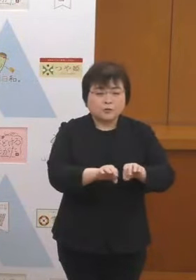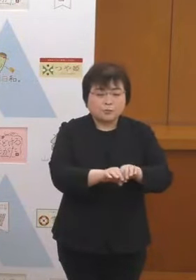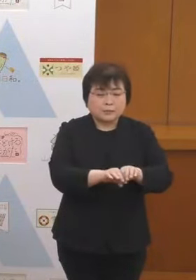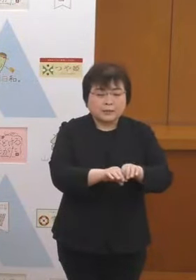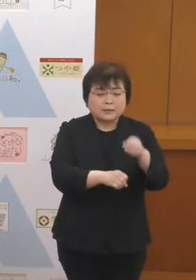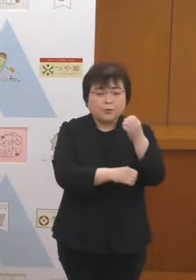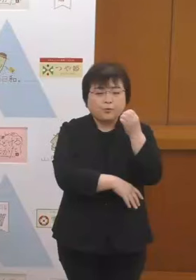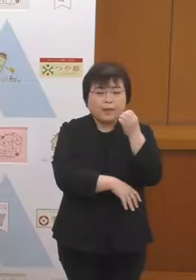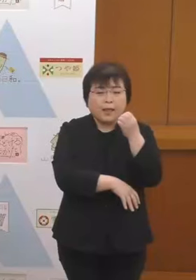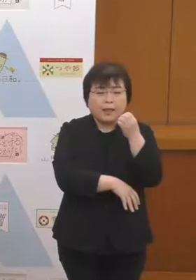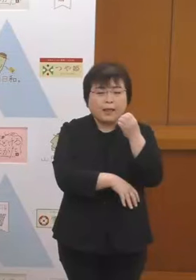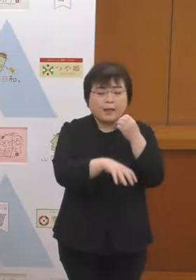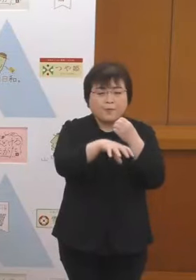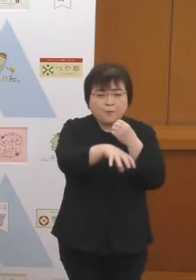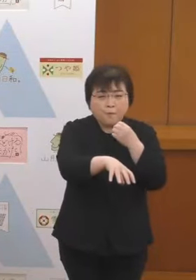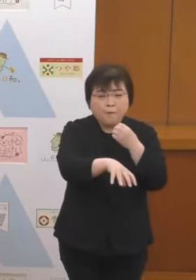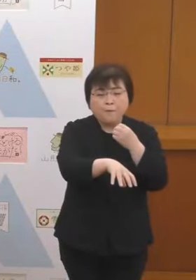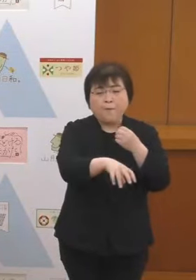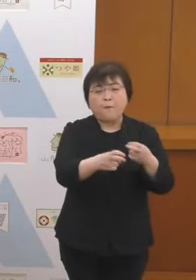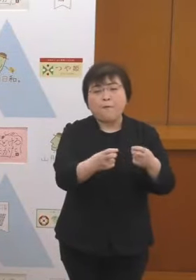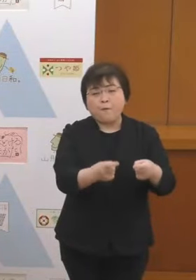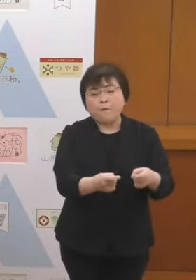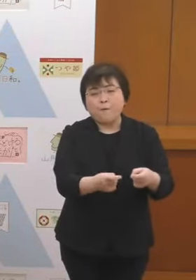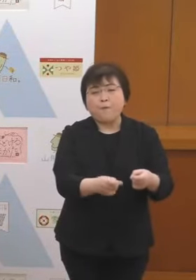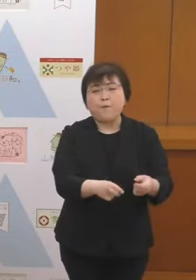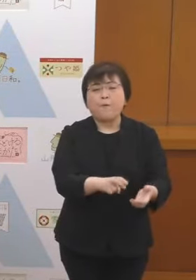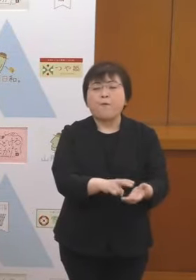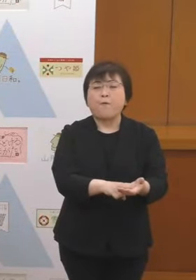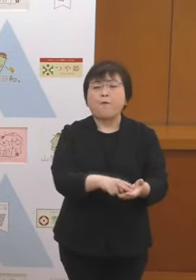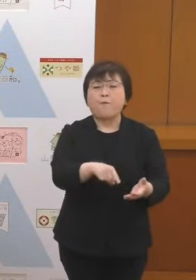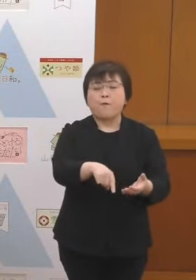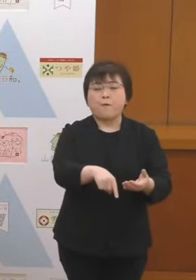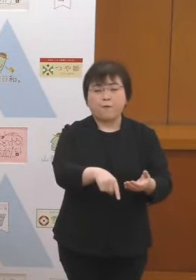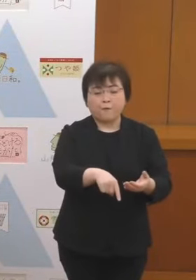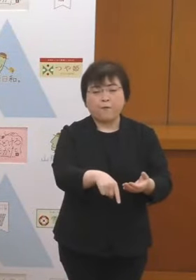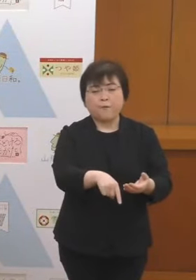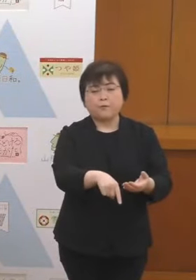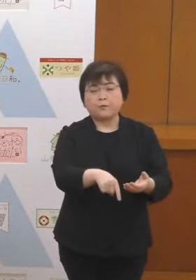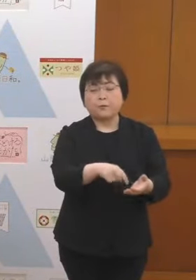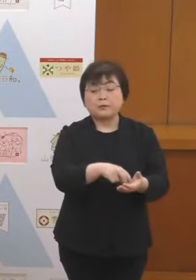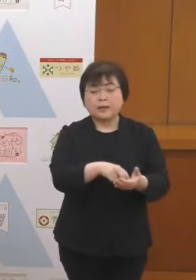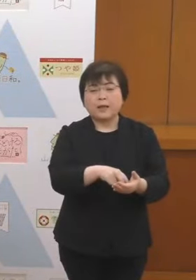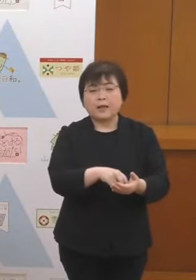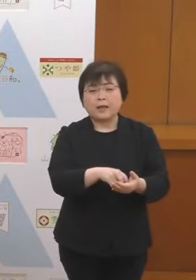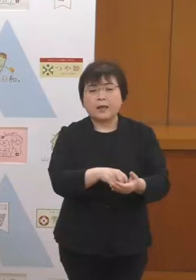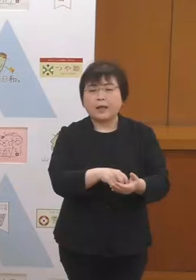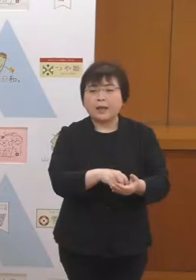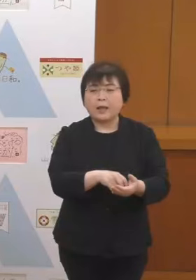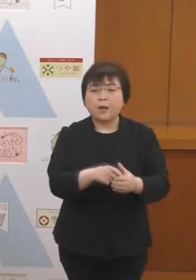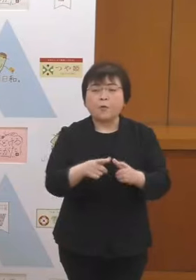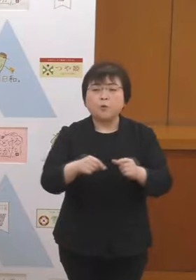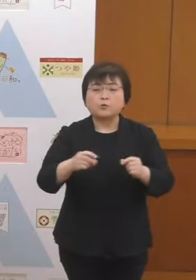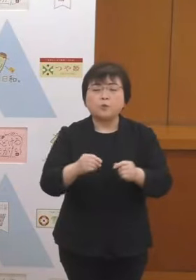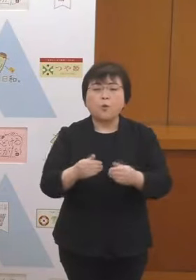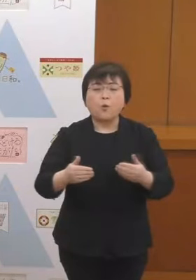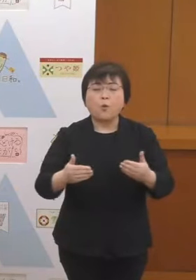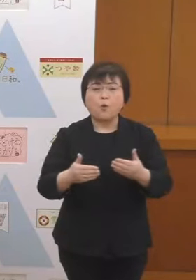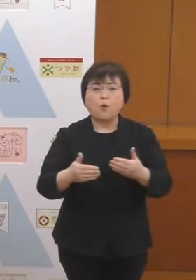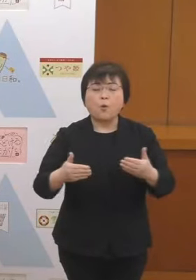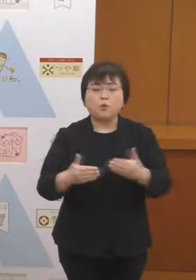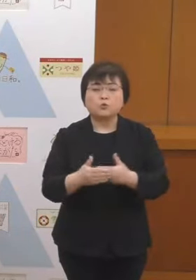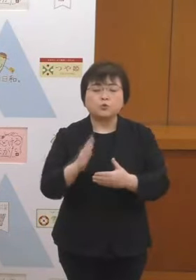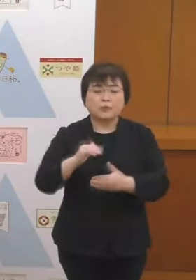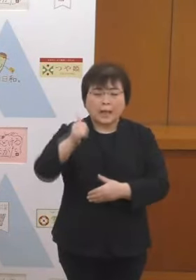公案いわゆる基地公案でございますえ基地公案としてえ国土交通大臣から